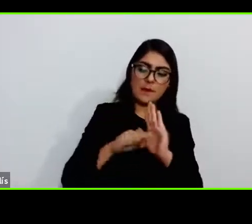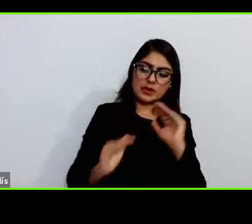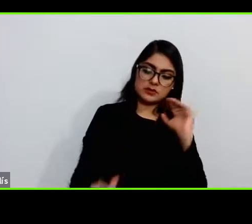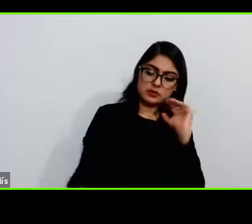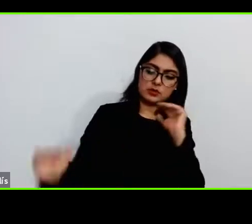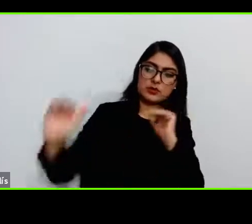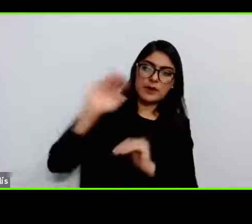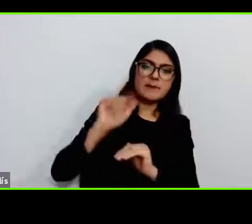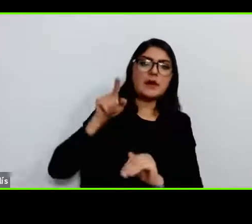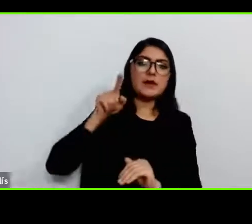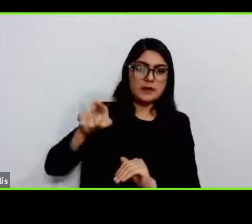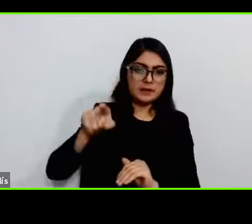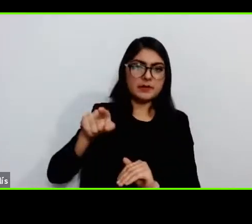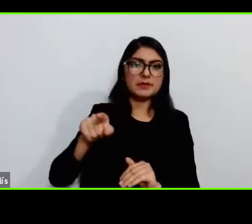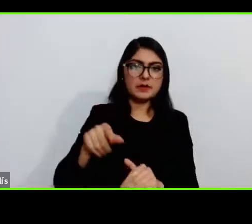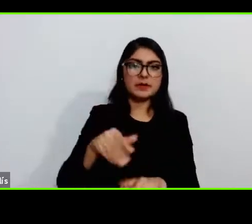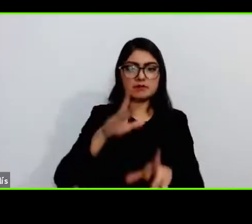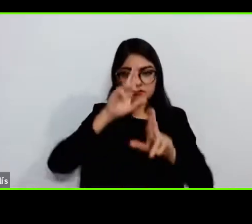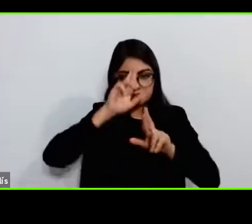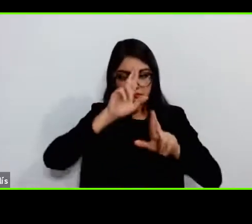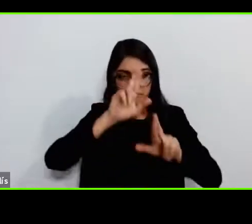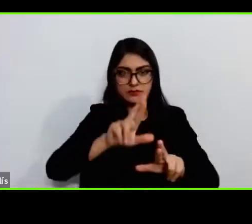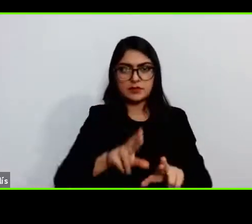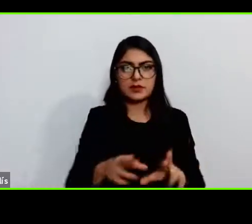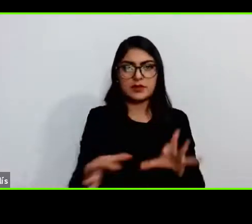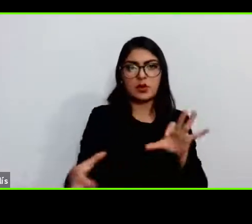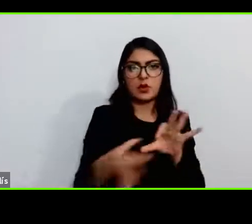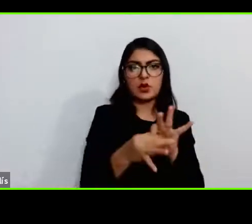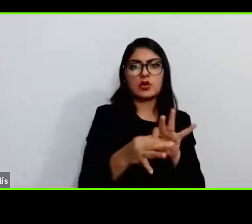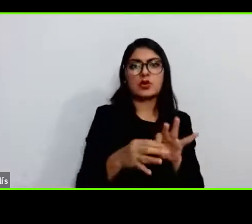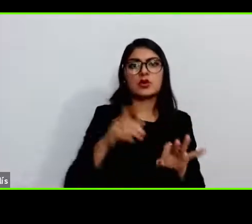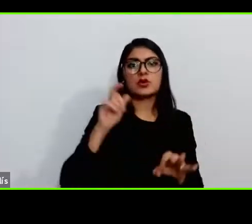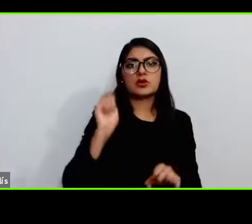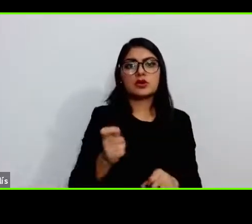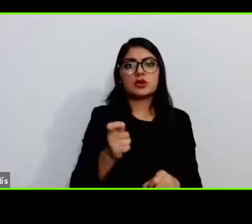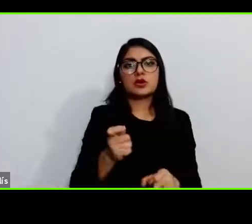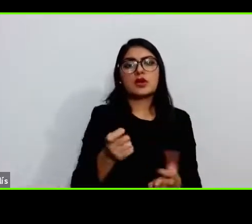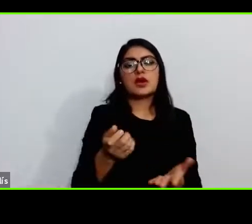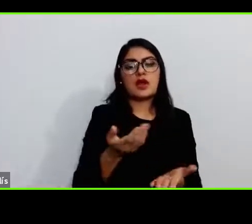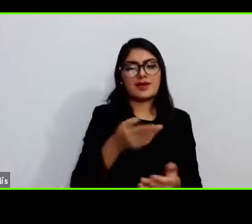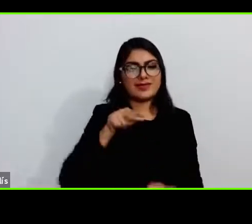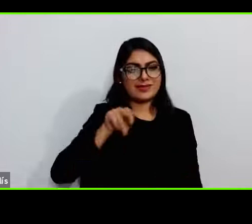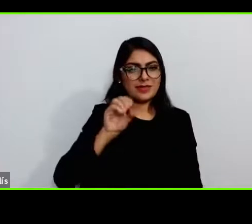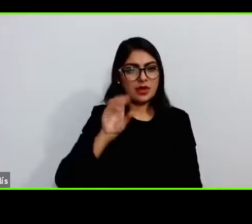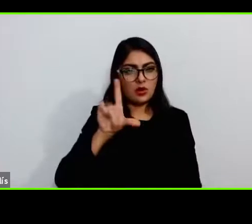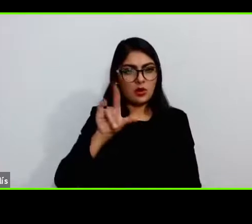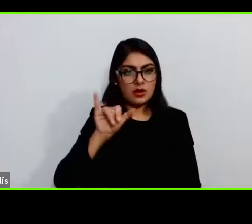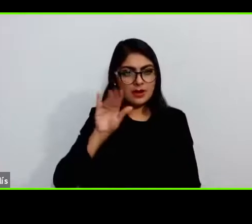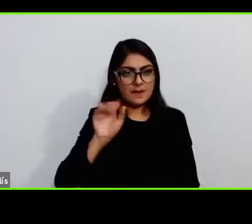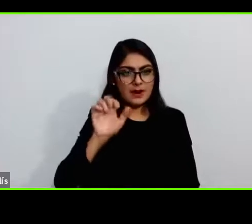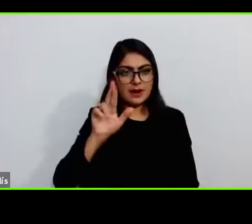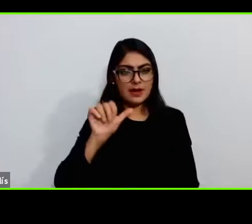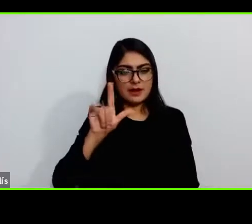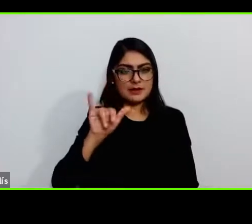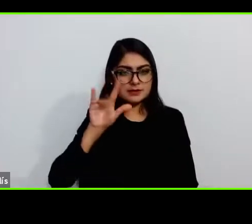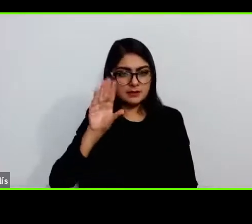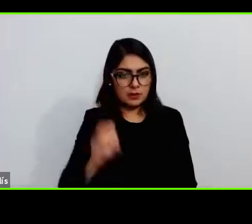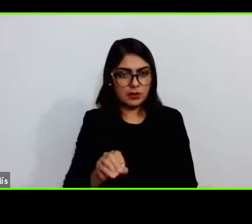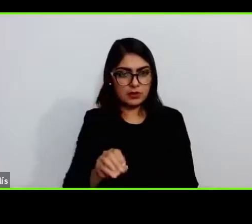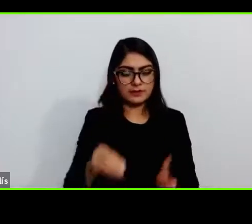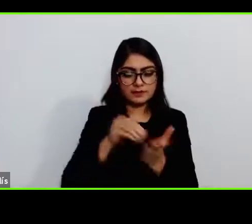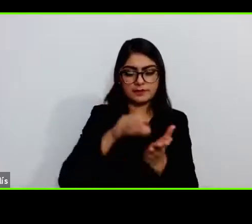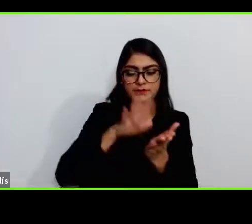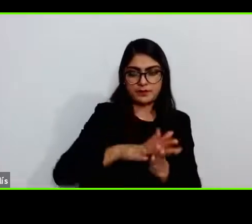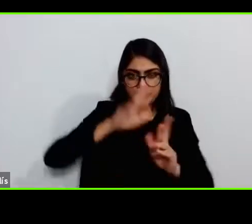vinculante, tal vez en un principio vinculada con la importancia que el neoliberalismo le da al Estado de Derecho, ¿no? Requiere de que las